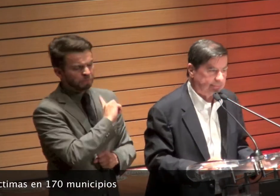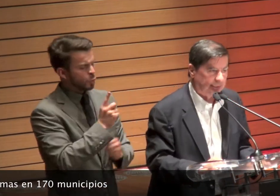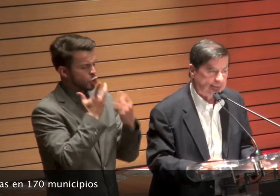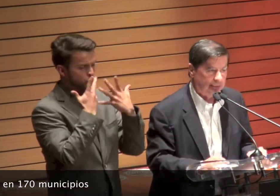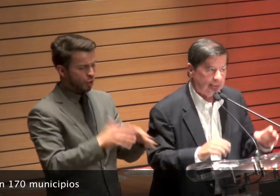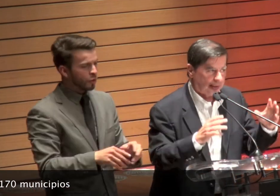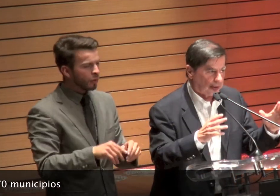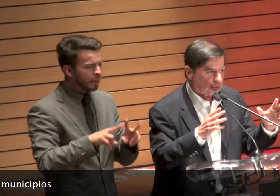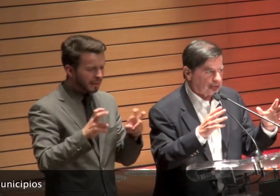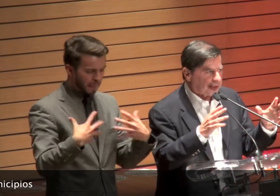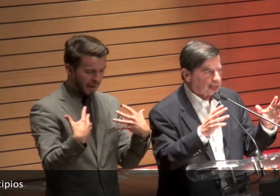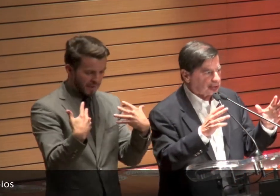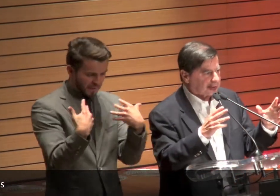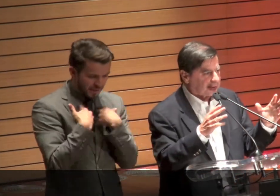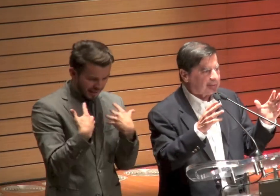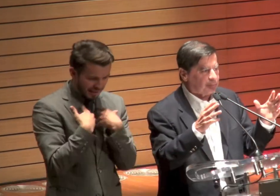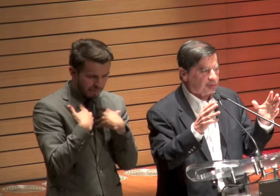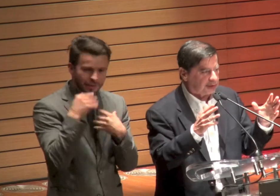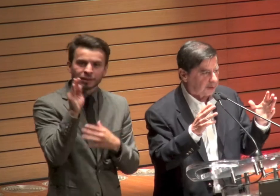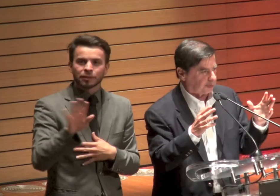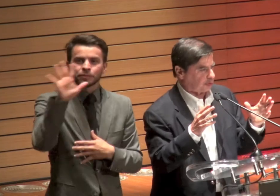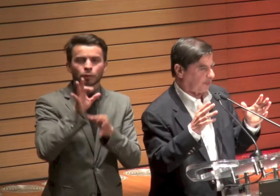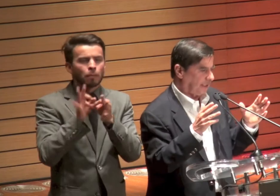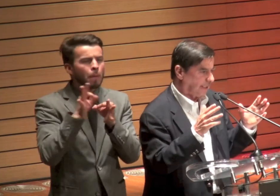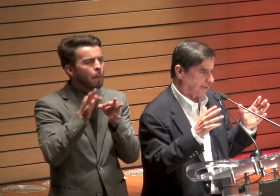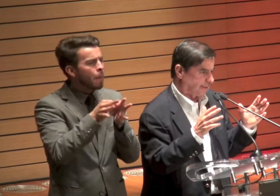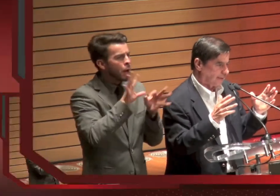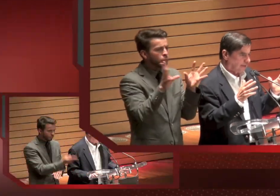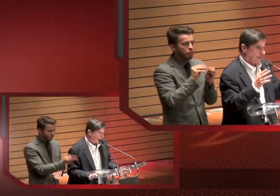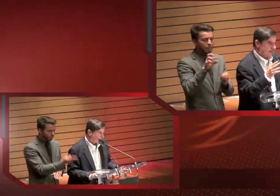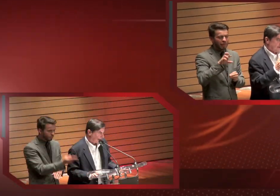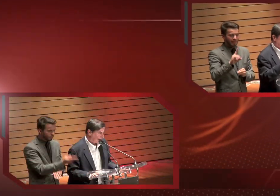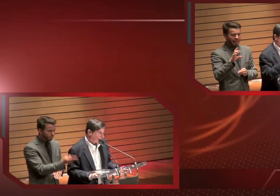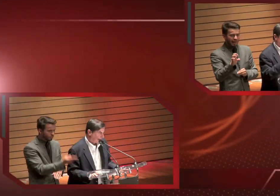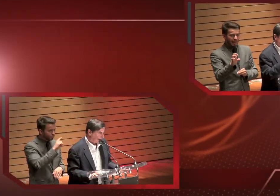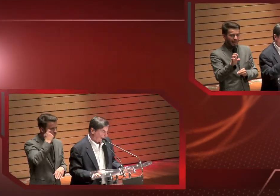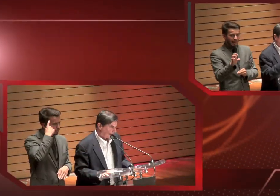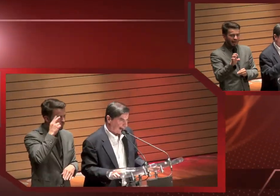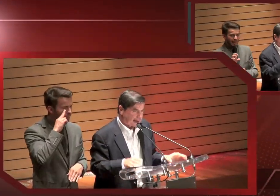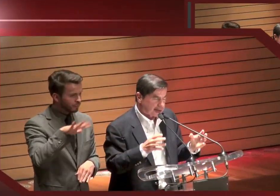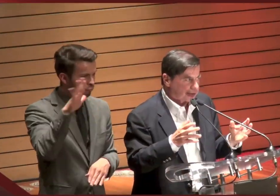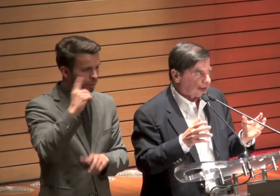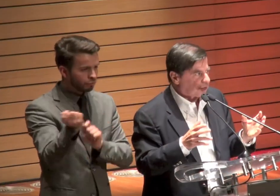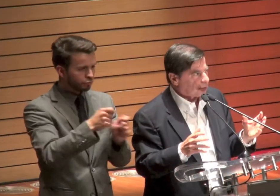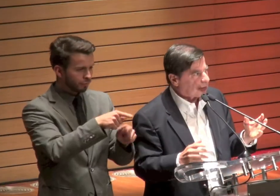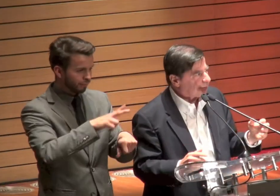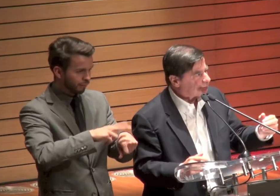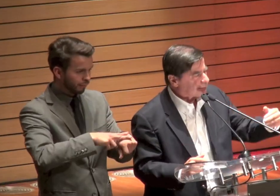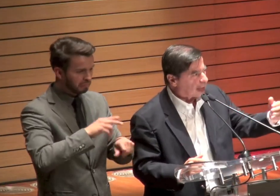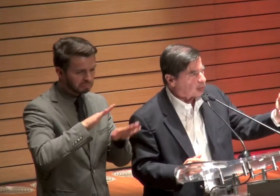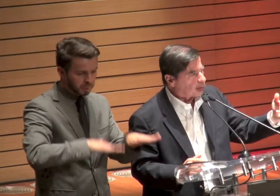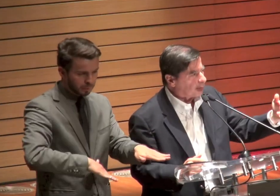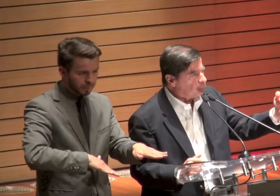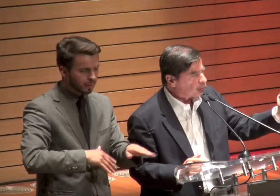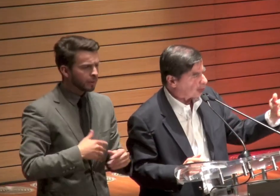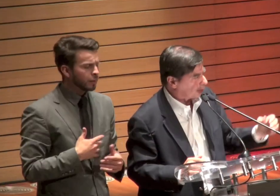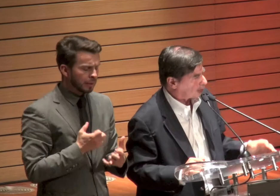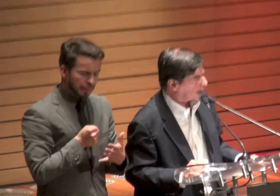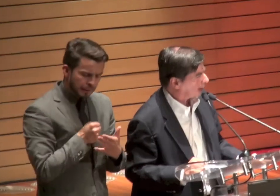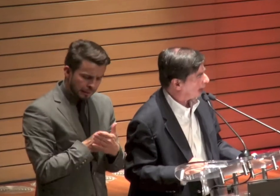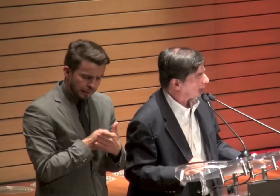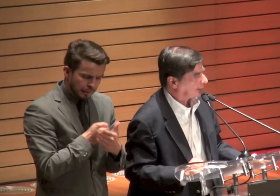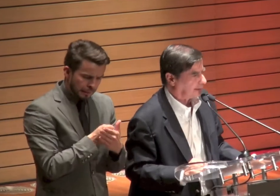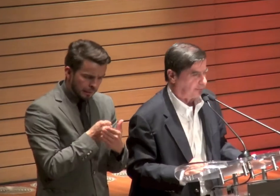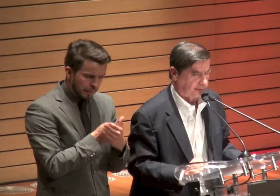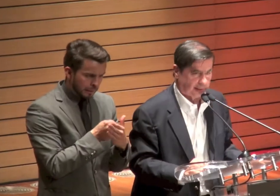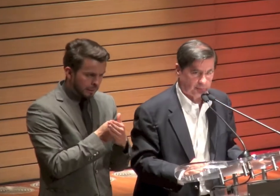víctimas en los 170 municipios PEDEX. para insistir formalmente en algo que muchos de